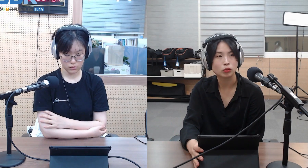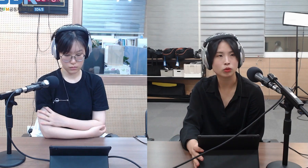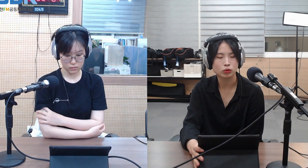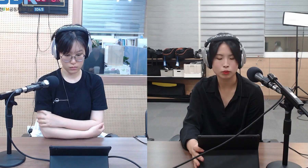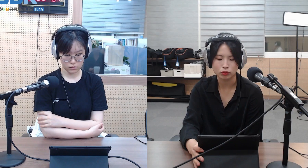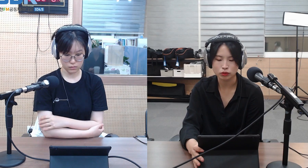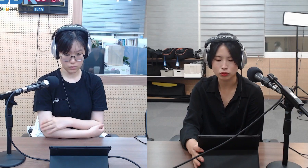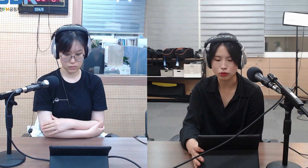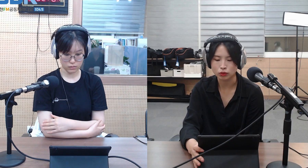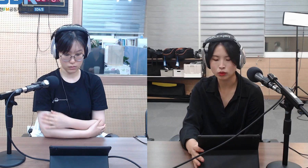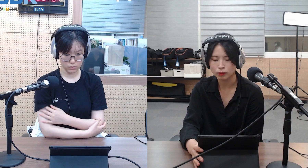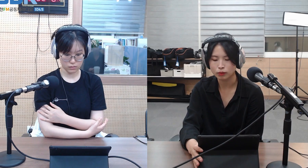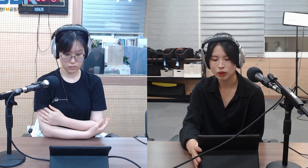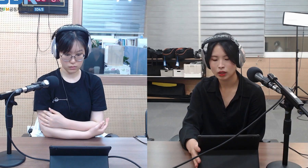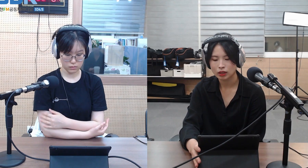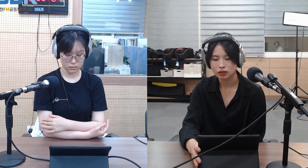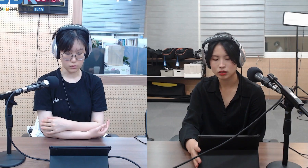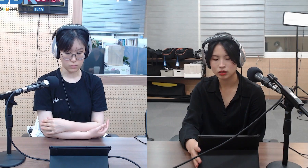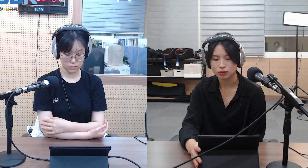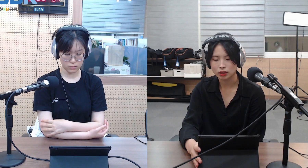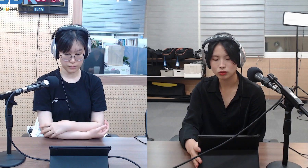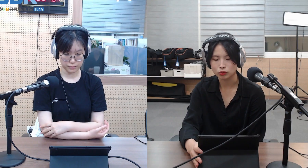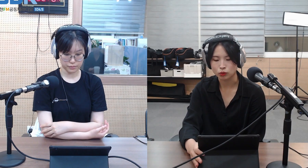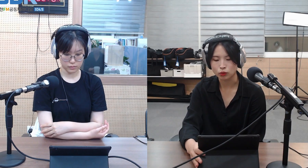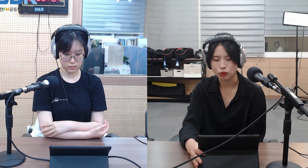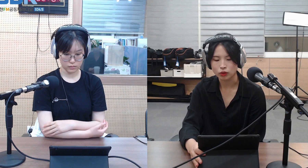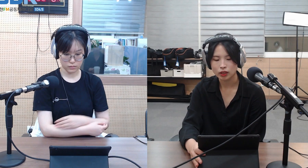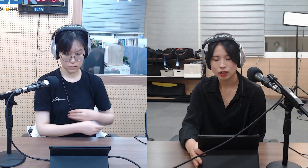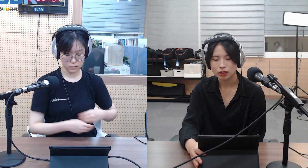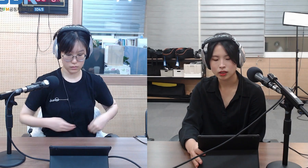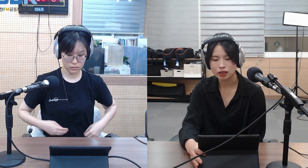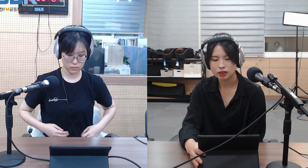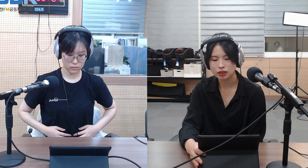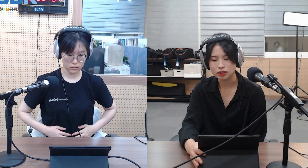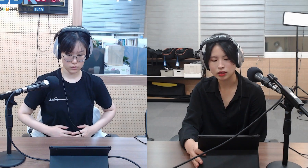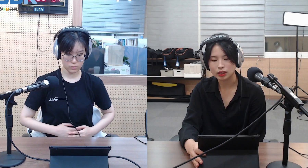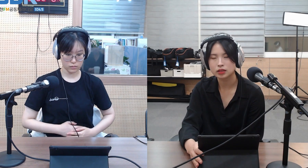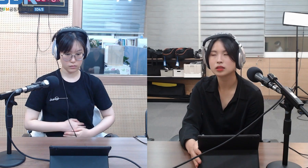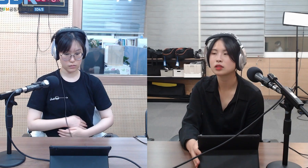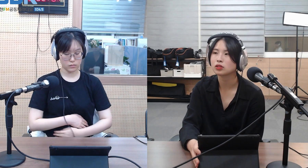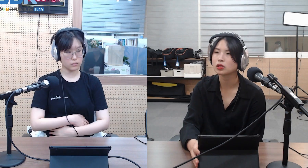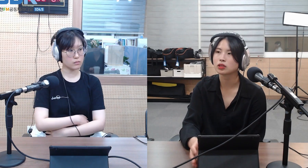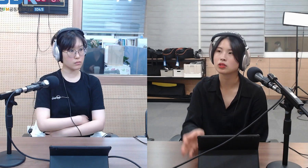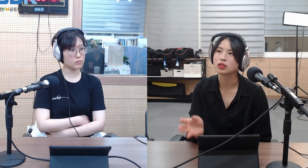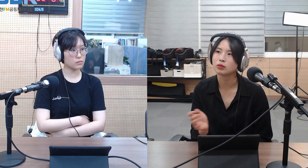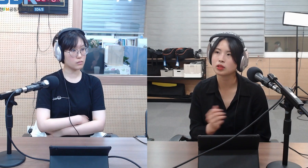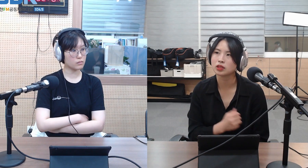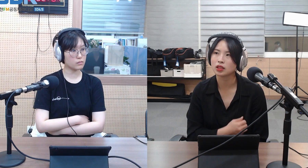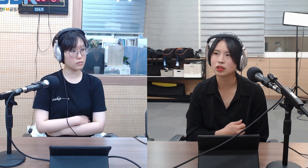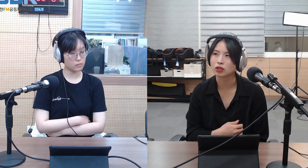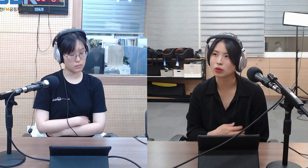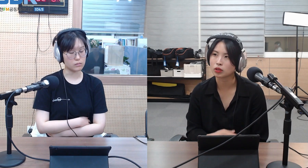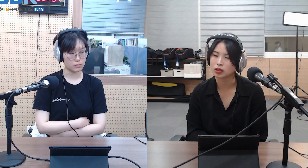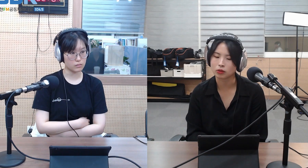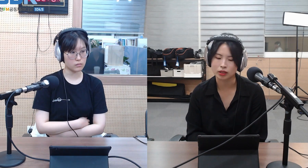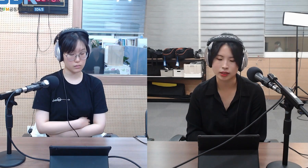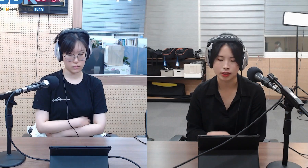또 보수도 지급을 해주고 이게 사실 이제 다른 지역에서는 이미 시행이 되고 있다고